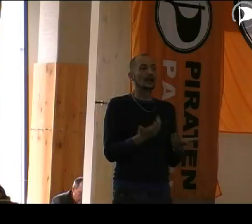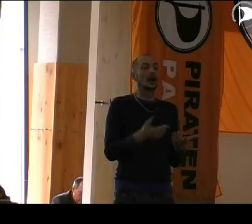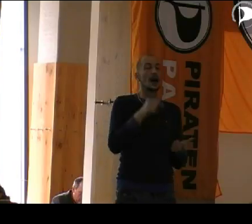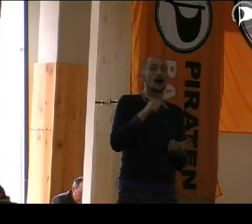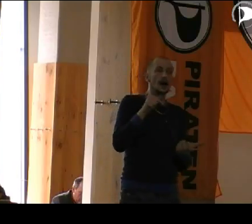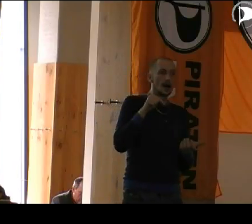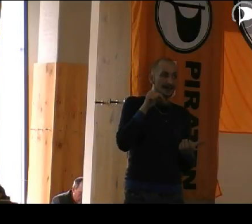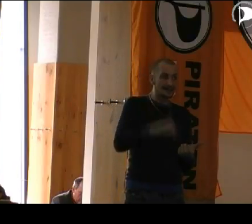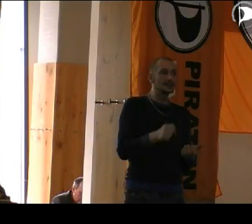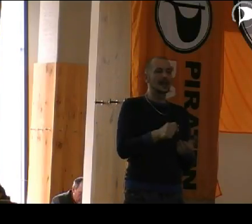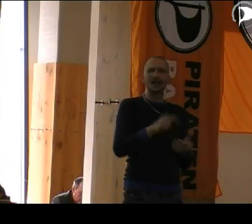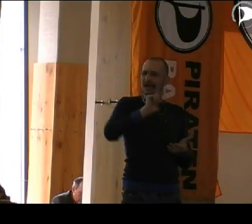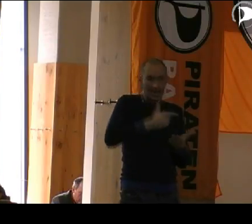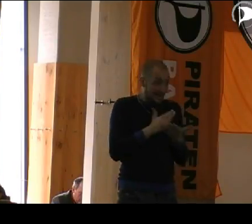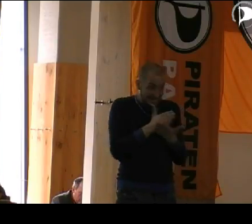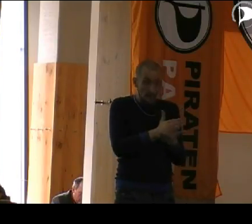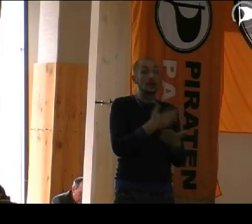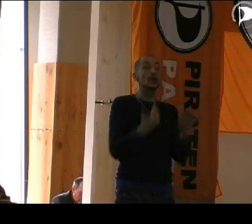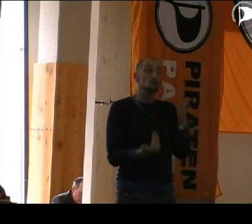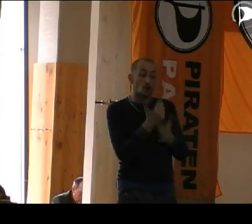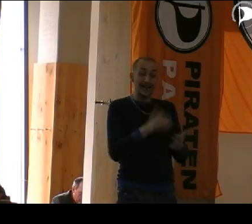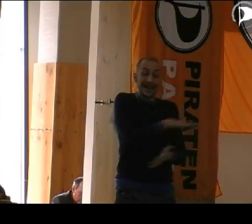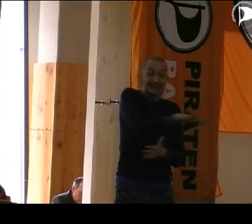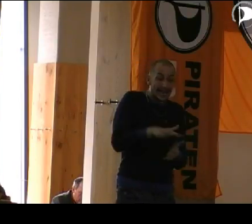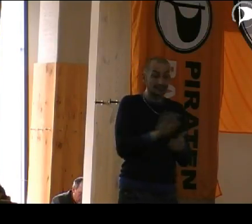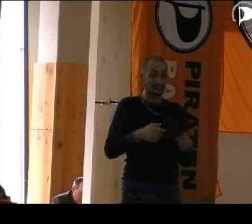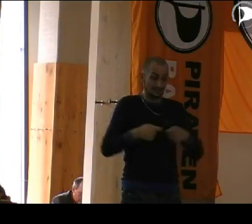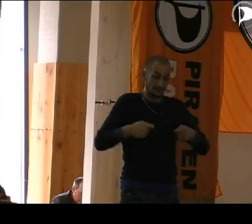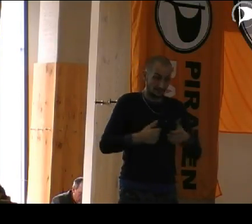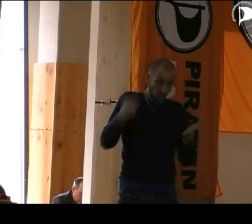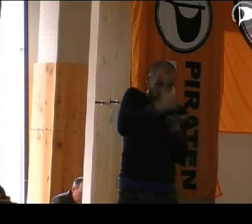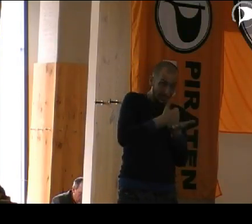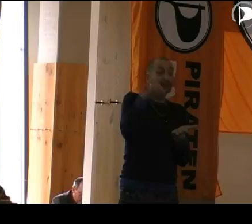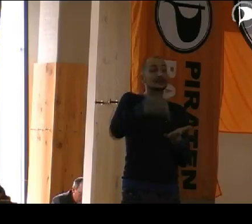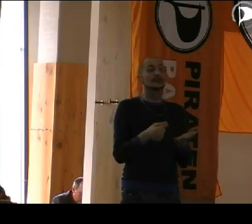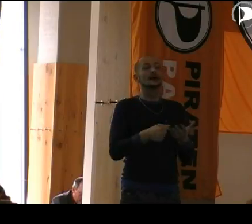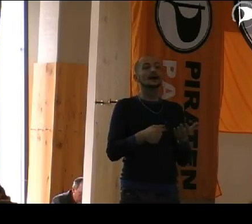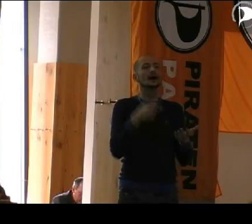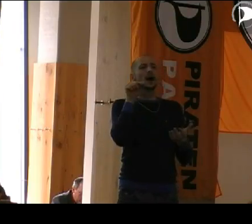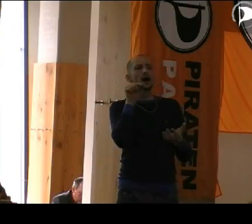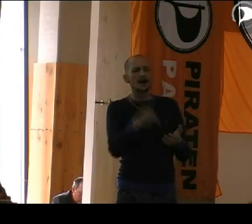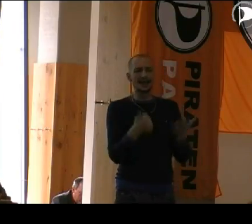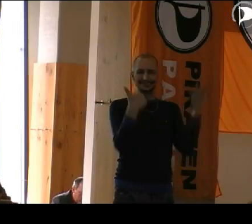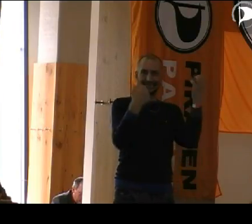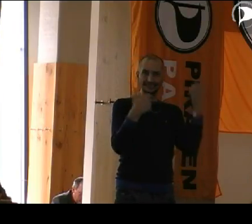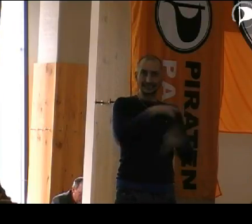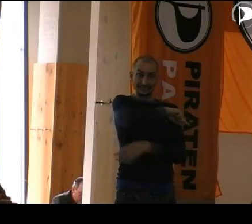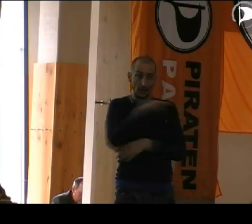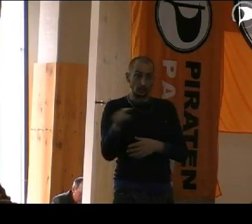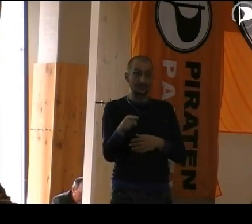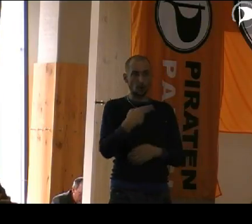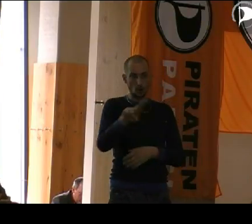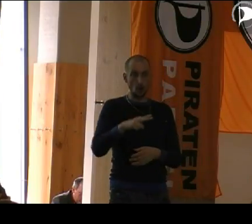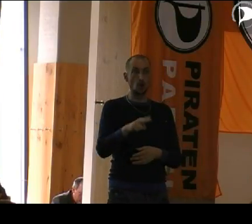zur regelung weil er keine regelung treffen muss der neue landesvorstand das eignet erst amtshandlung irgendwie diese das 60.000 euro verteilen